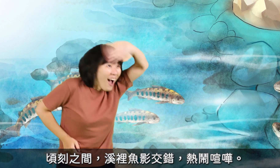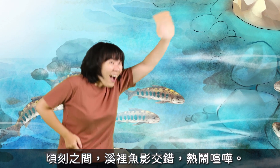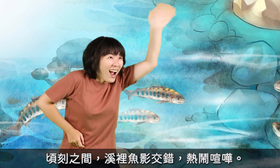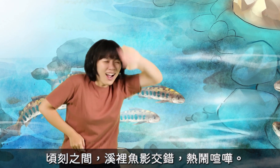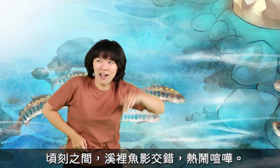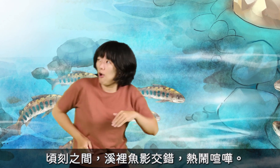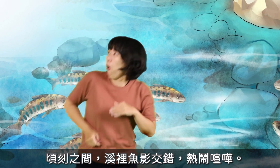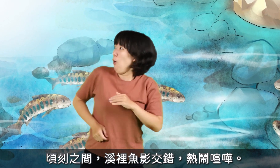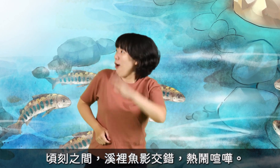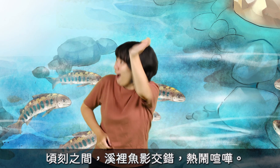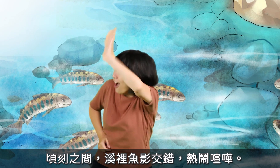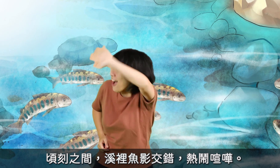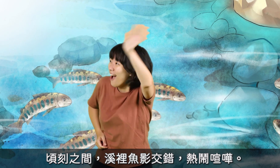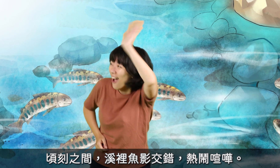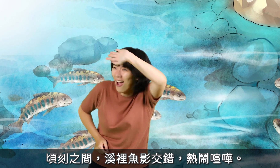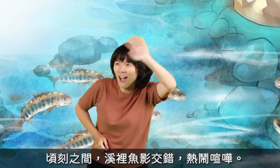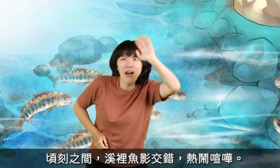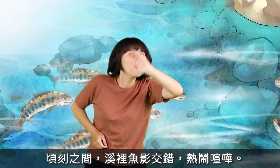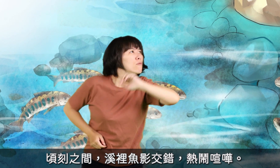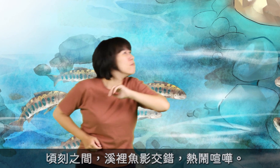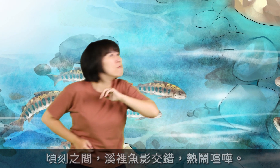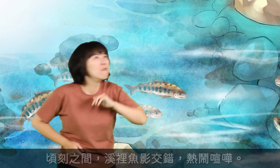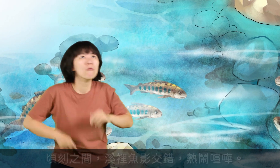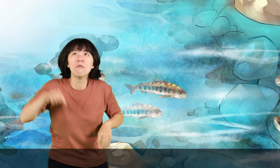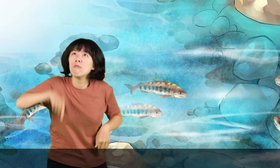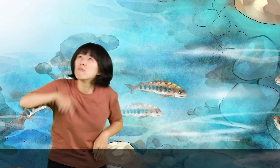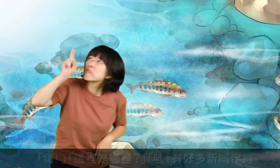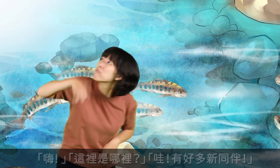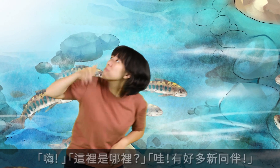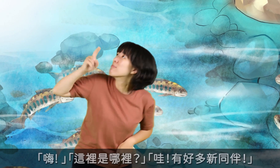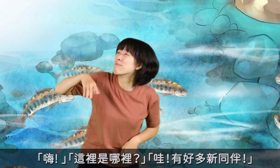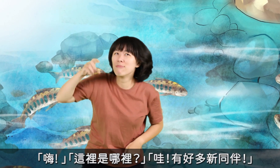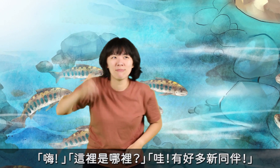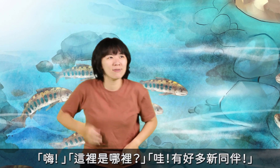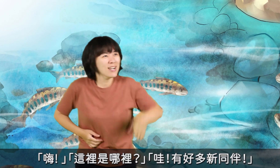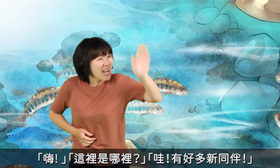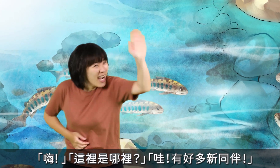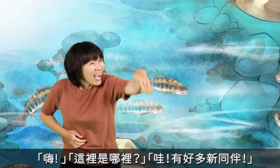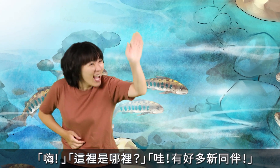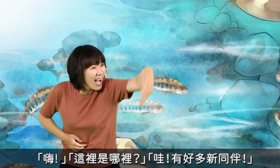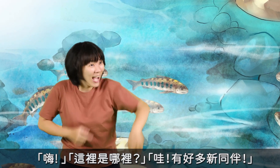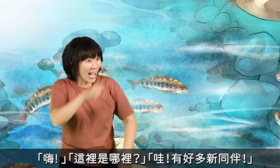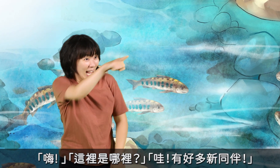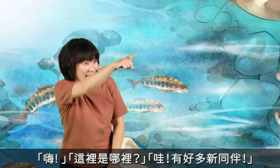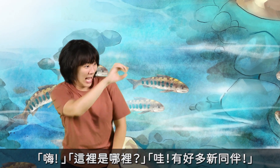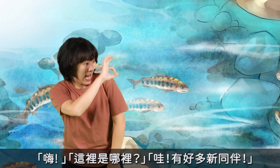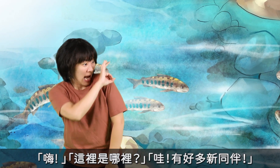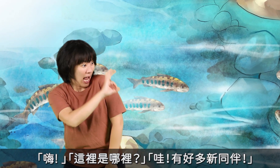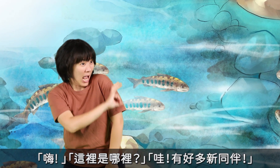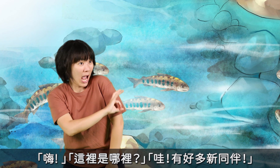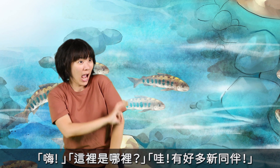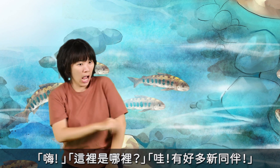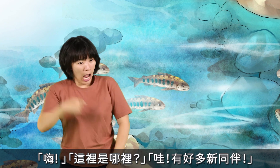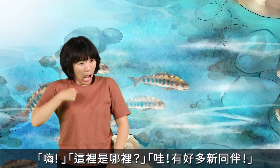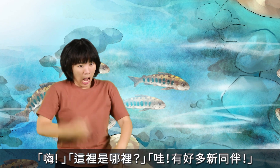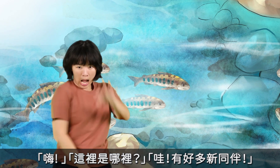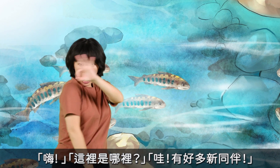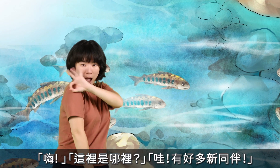错，热闹喧哗。嗨，这里是哪里？哇